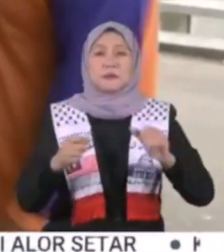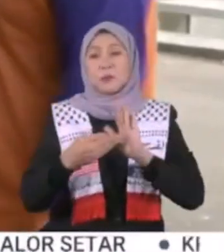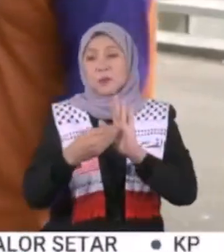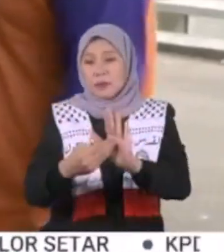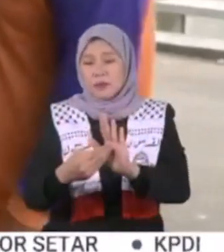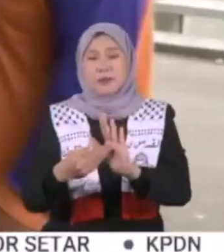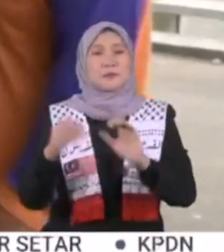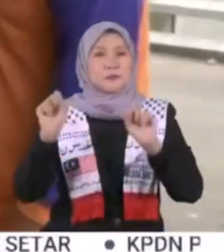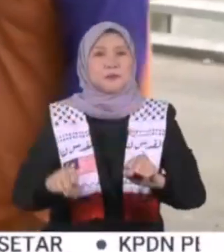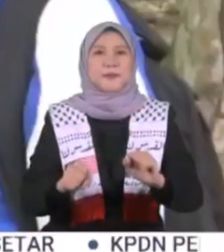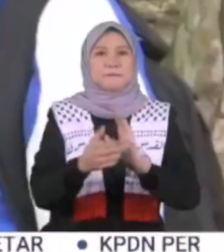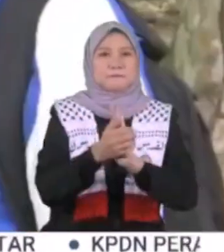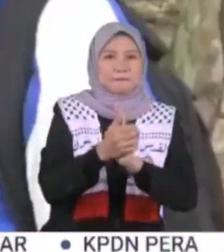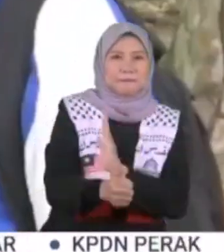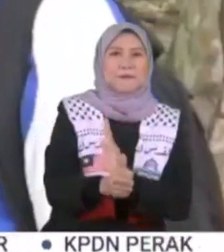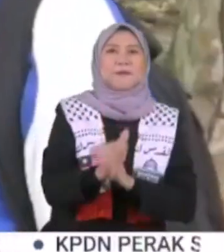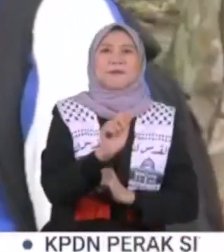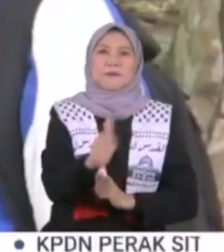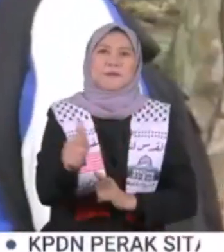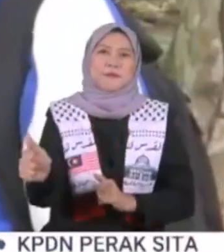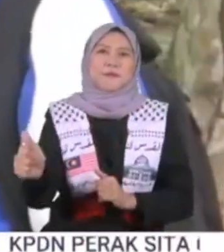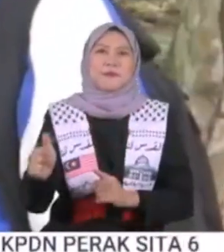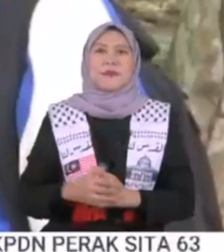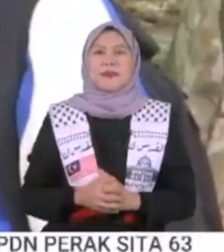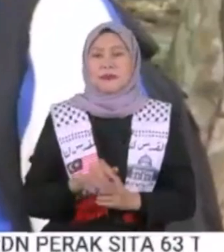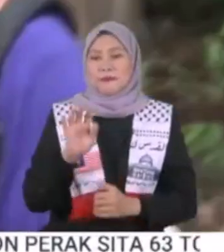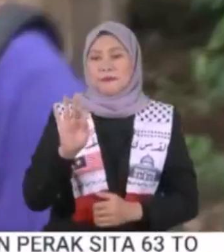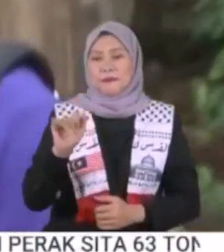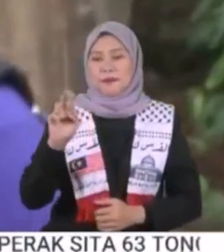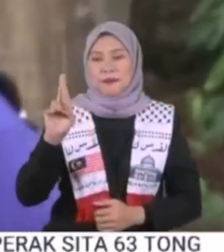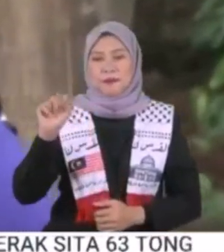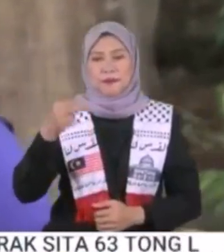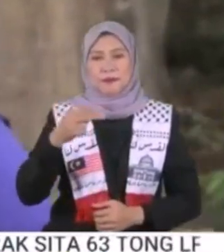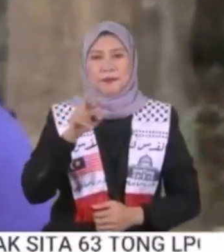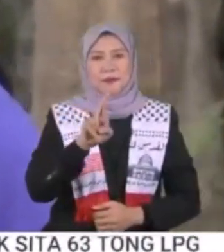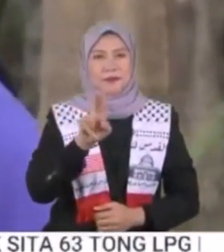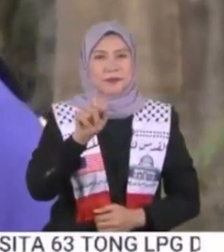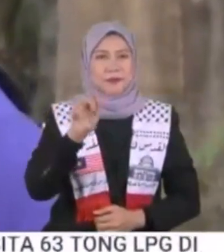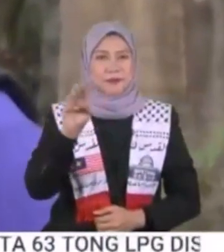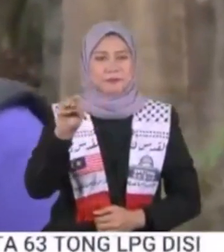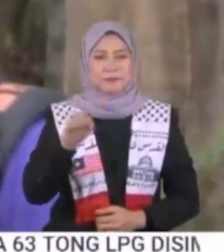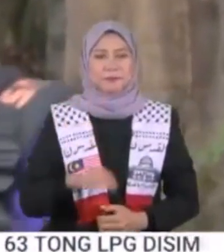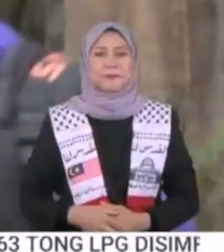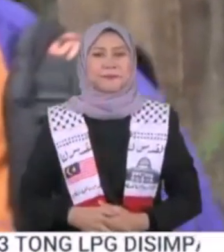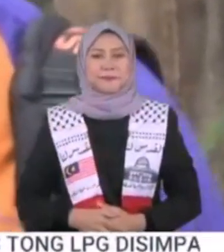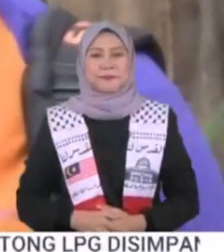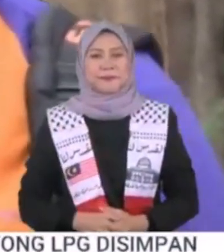membuktikan keupayaan mereka. Laporan Farah Huda Sahiran, RTM.